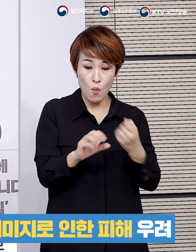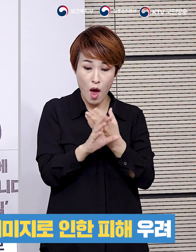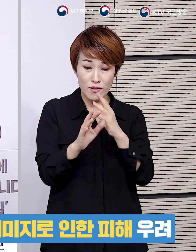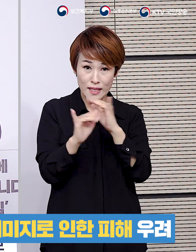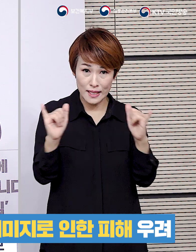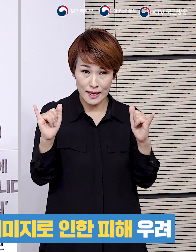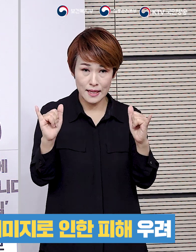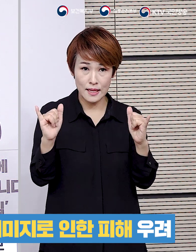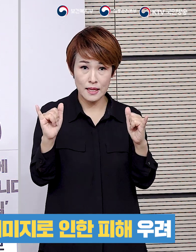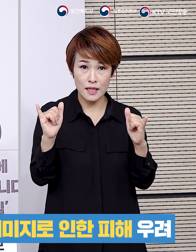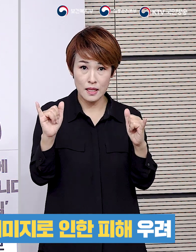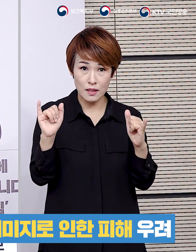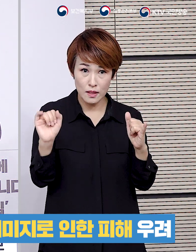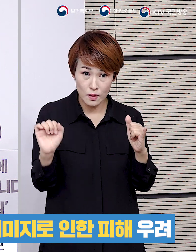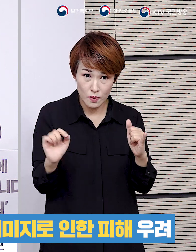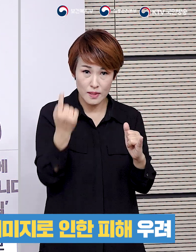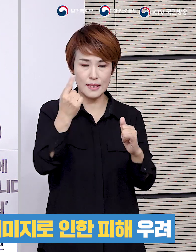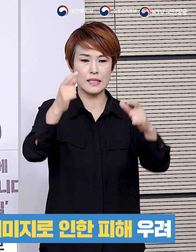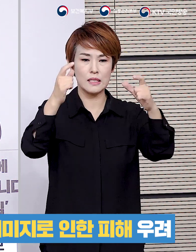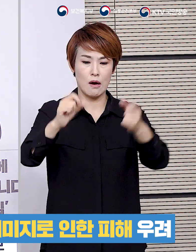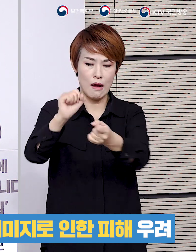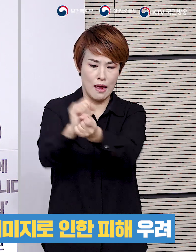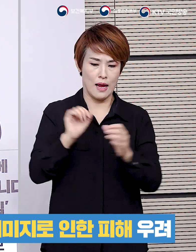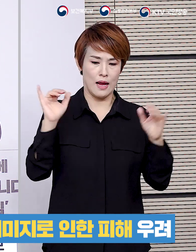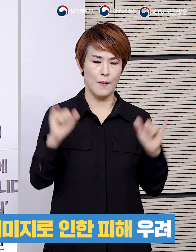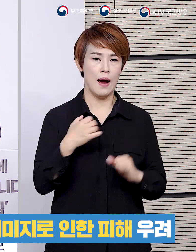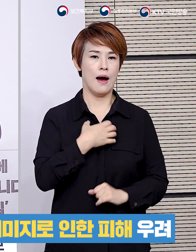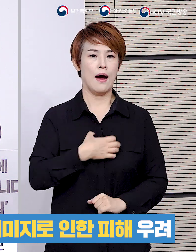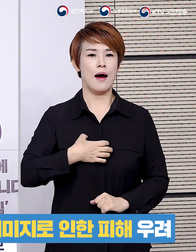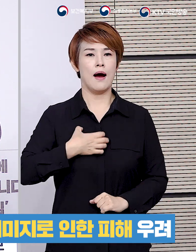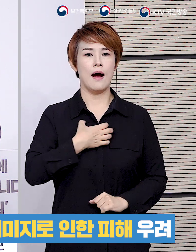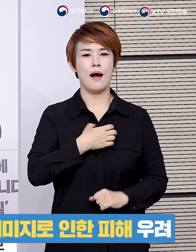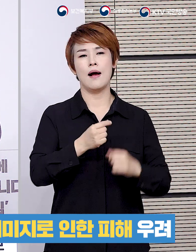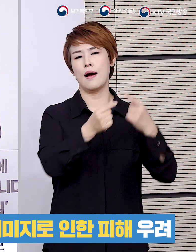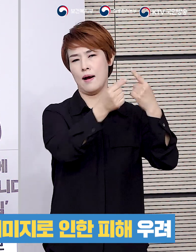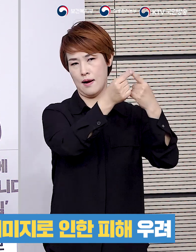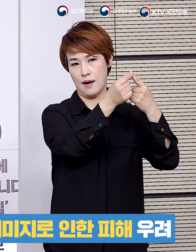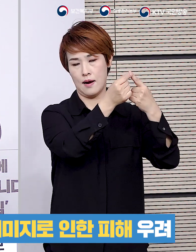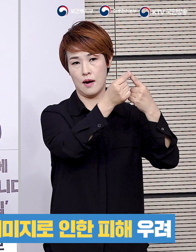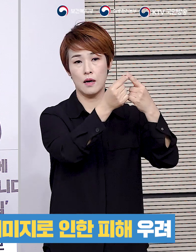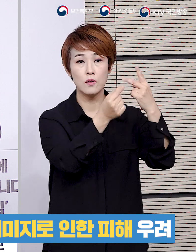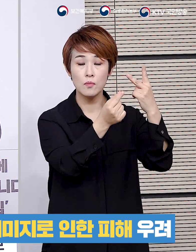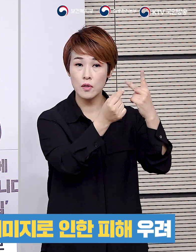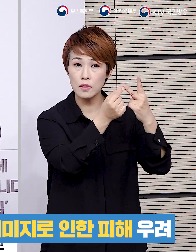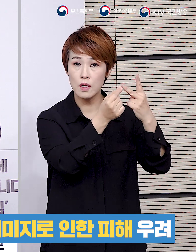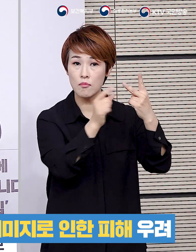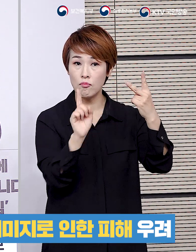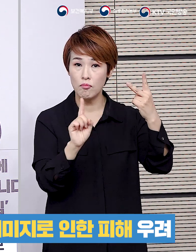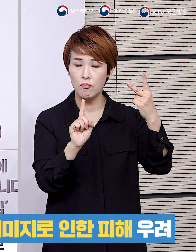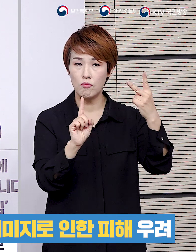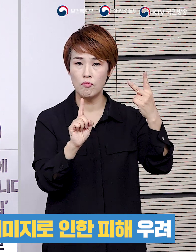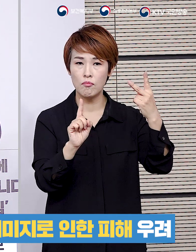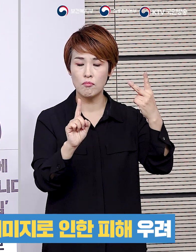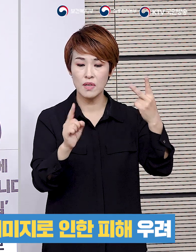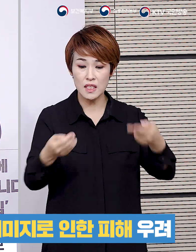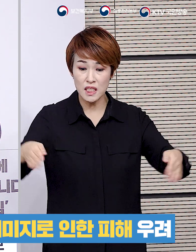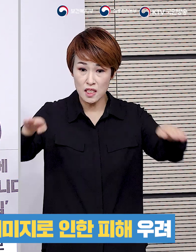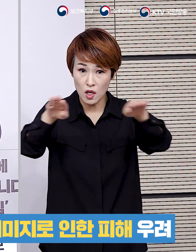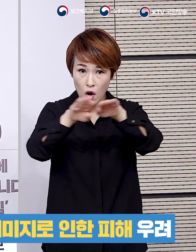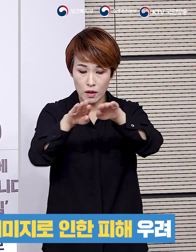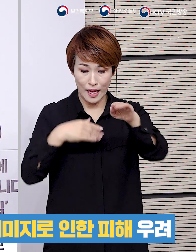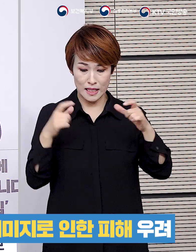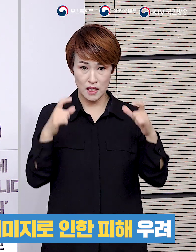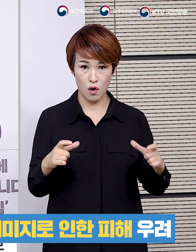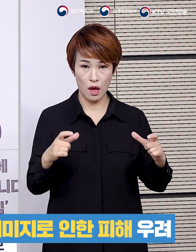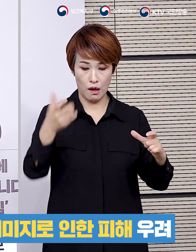계신 이런 분들로부터의 지역사회 감염이 있을 것이 아닌가라는 염려, 그리고 두 번째로는